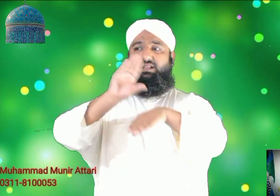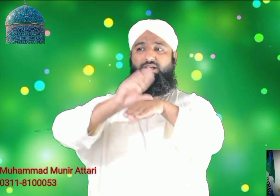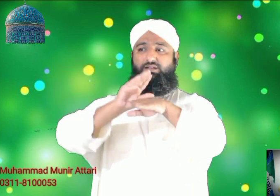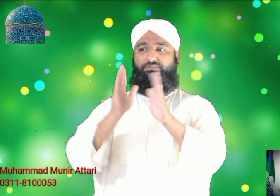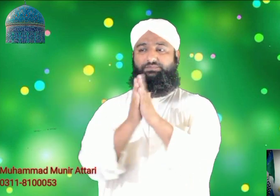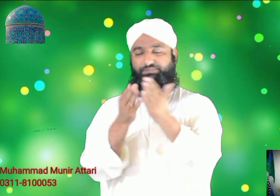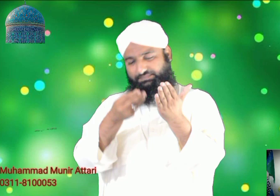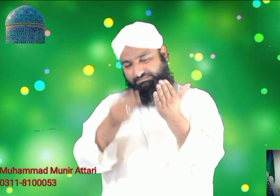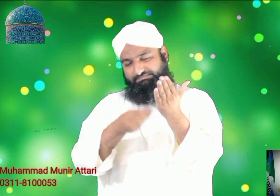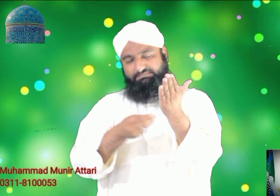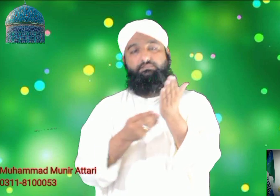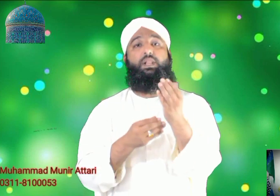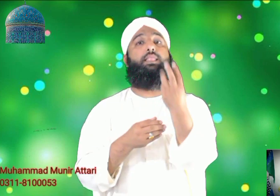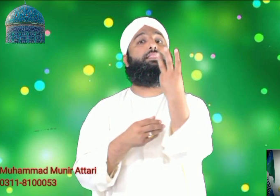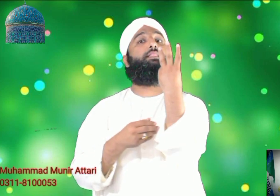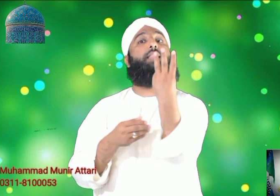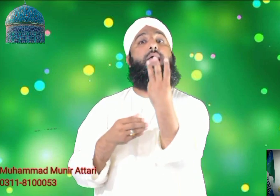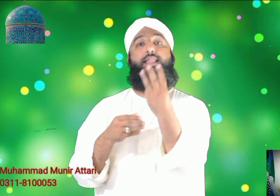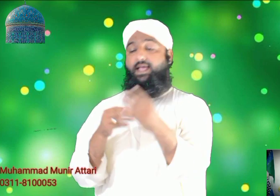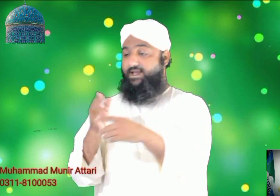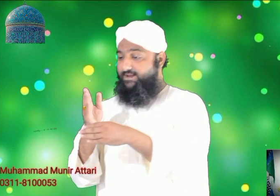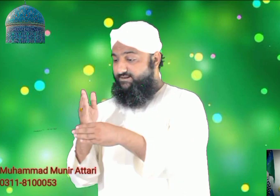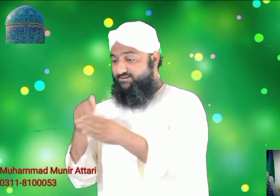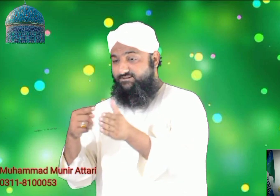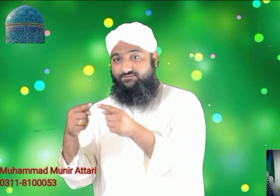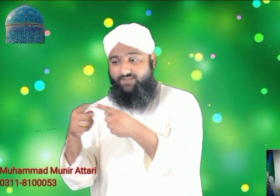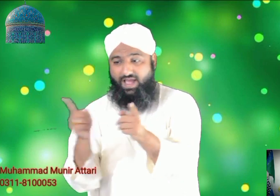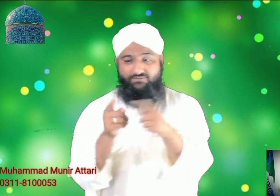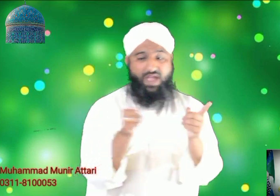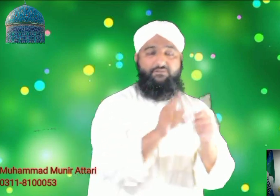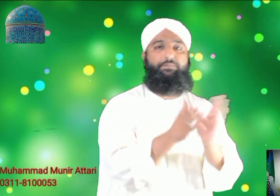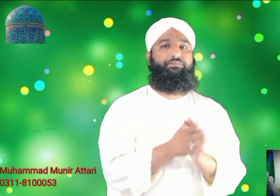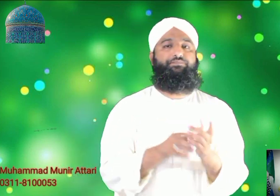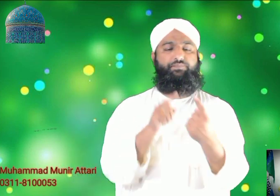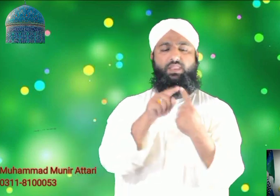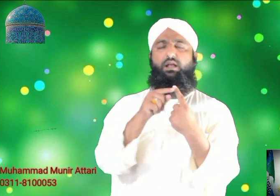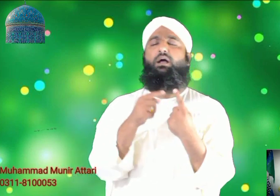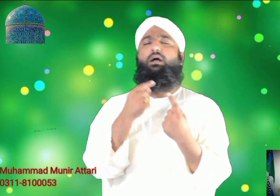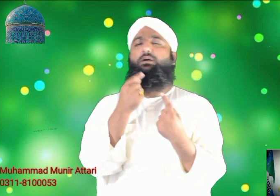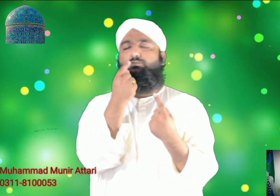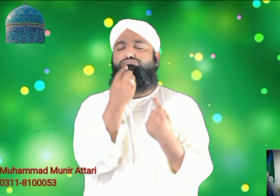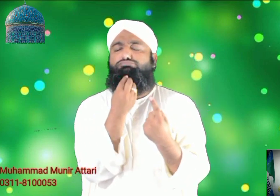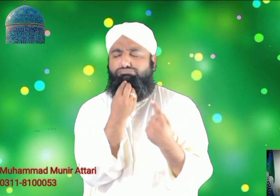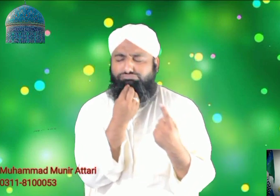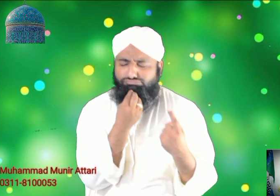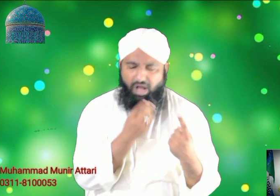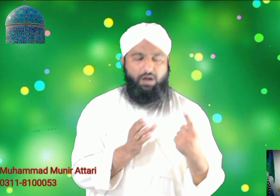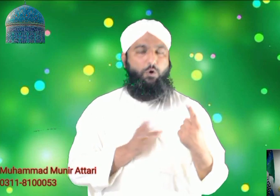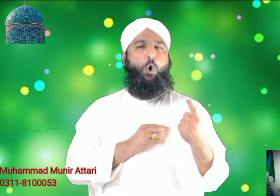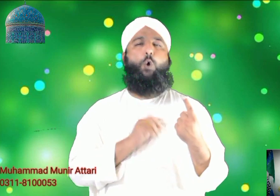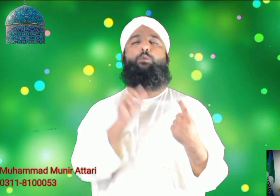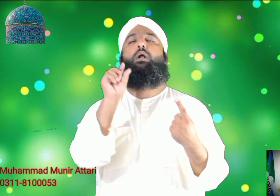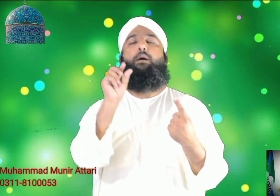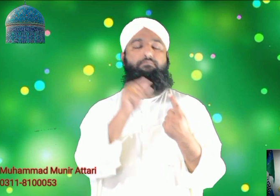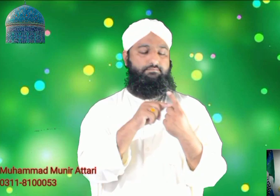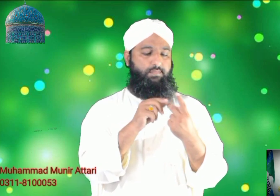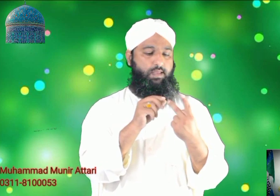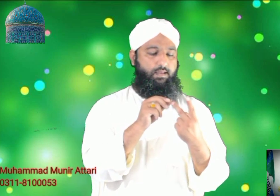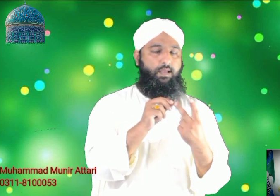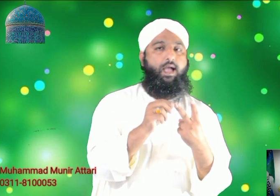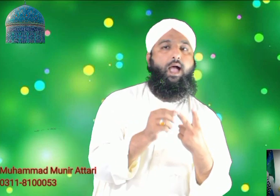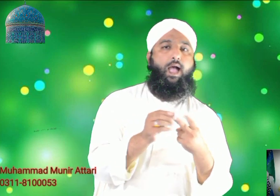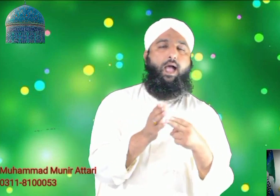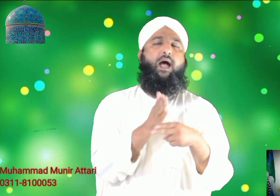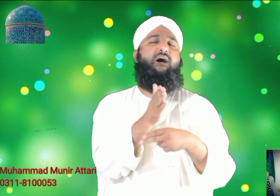کیٹیگریز بیان کر دی، بڑی پیاری. آپ فرماتے ایک ہوتا ہے ضعیف کمزور خوف، ایک ہوتا ہے معتدل